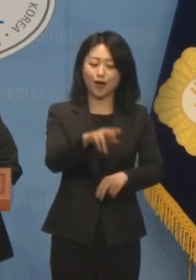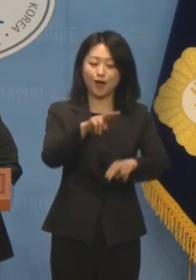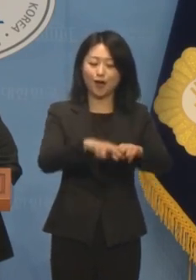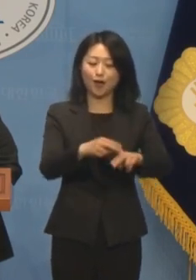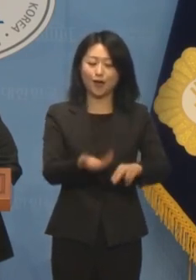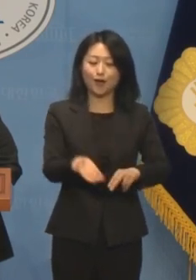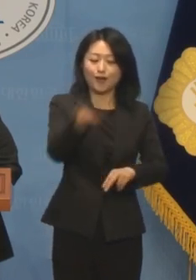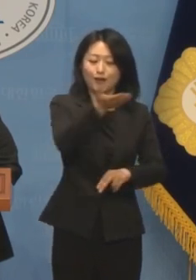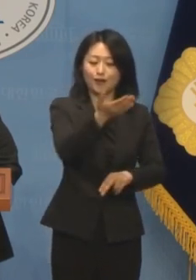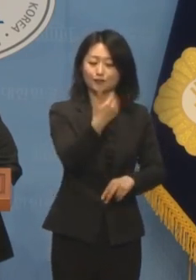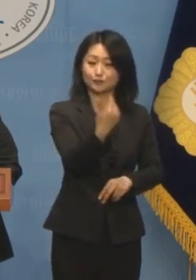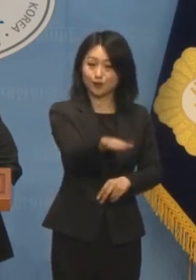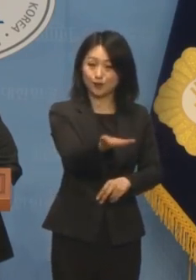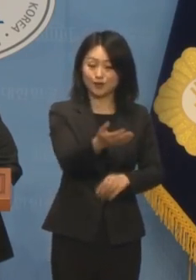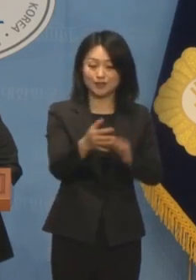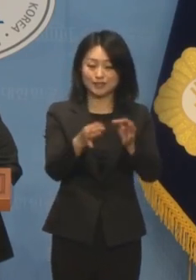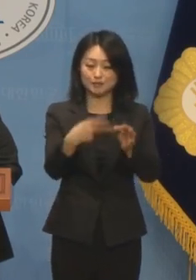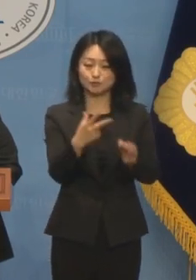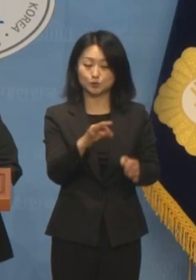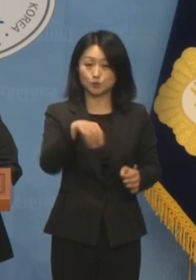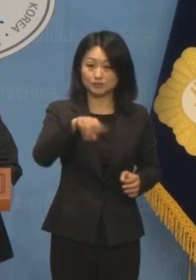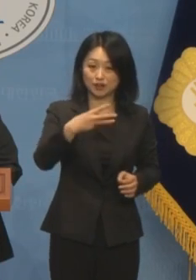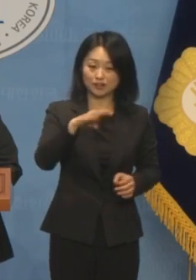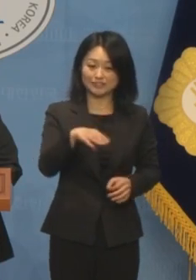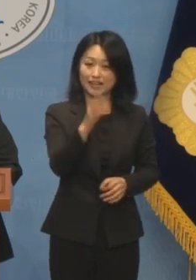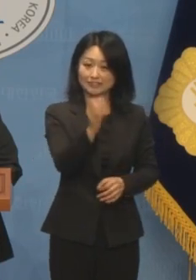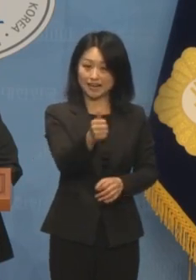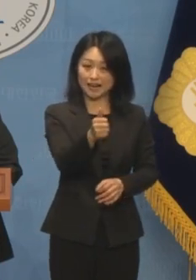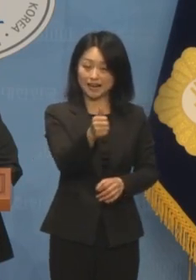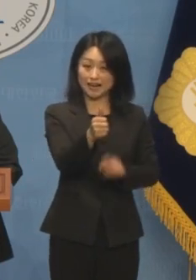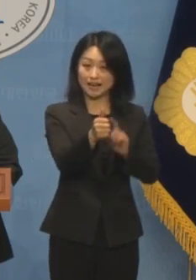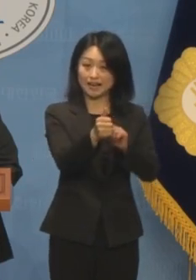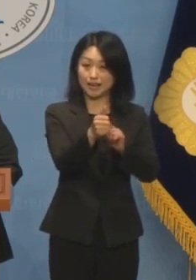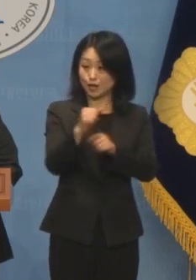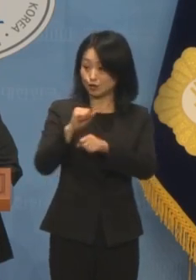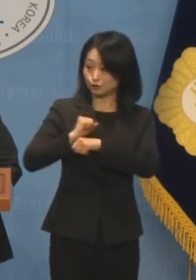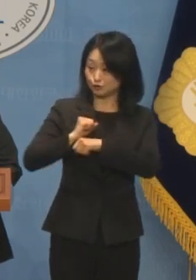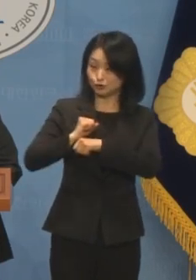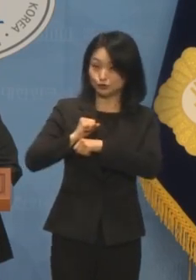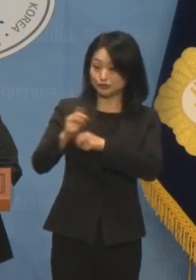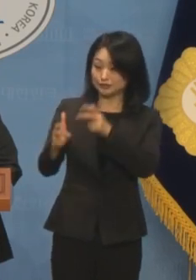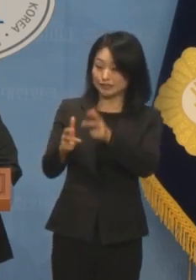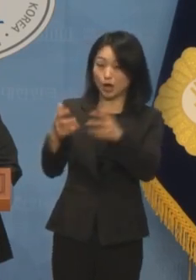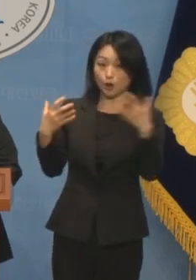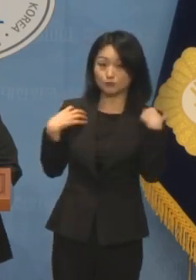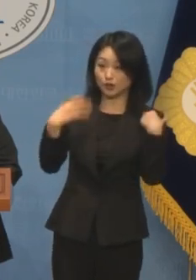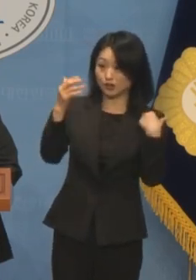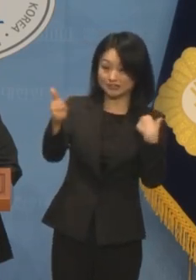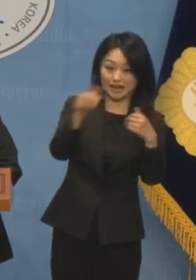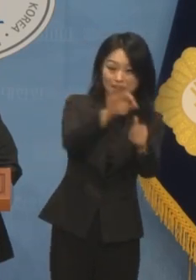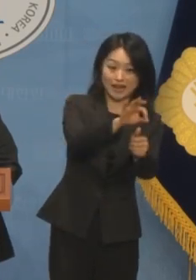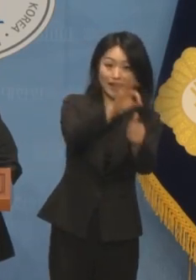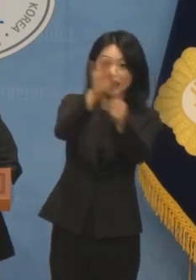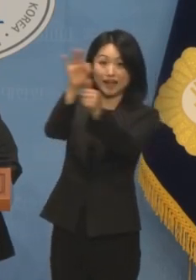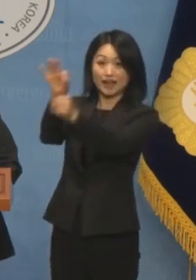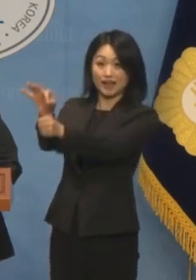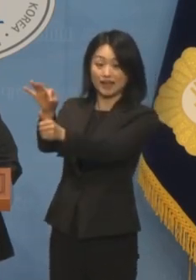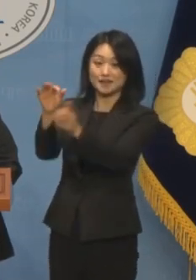어제 김종철 대통령 경호처 차장을 병무청장으로 임명했기 때문입니다.